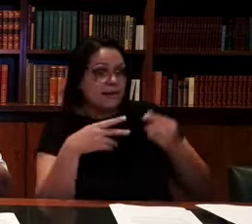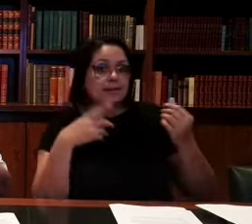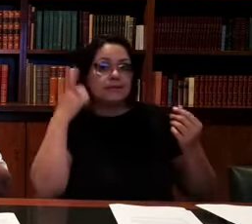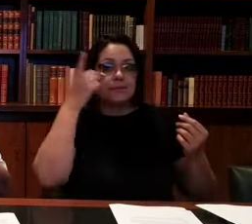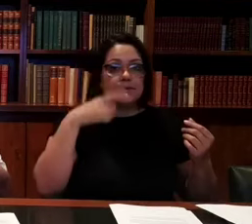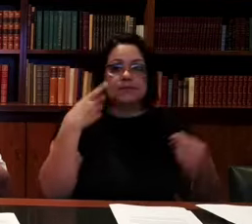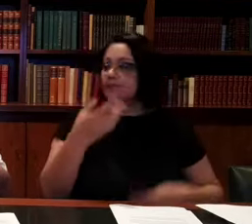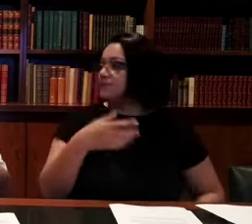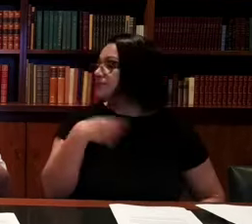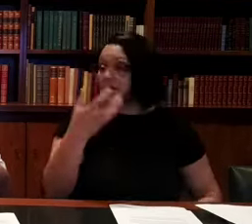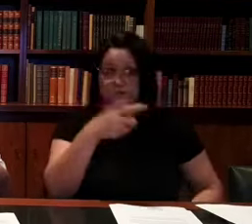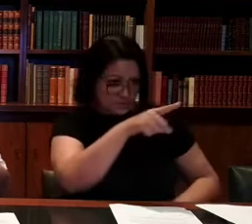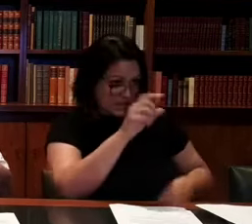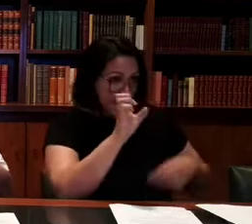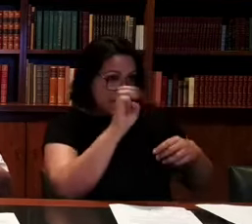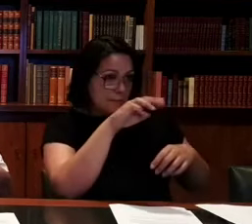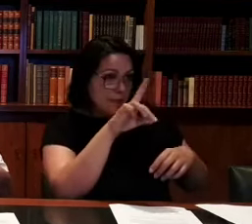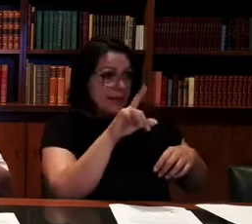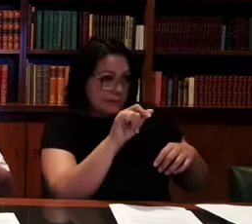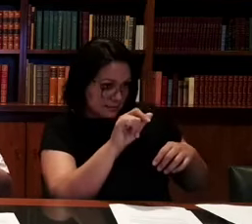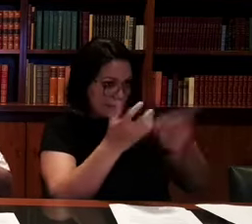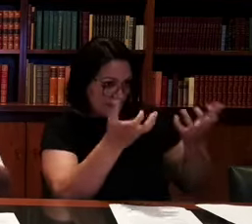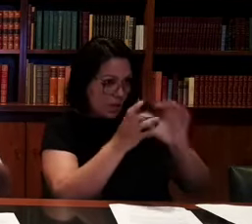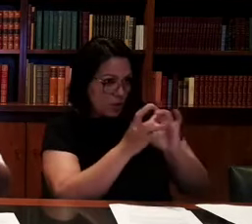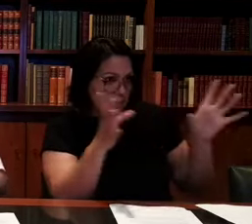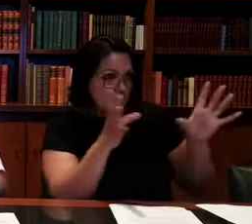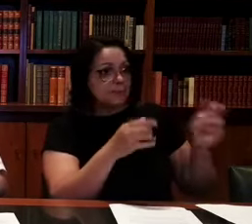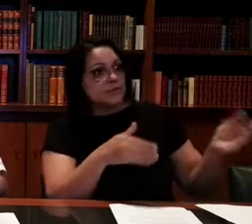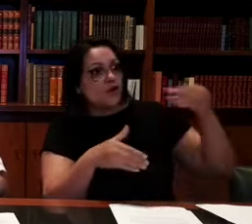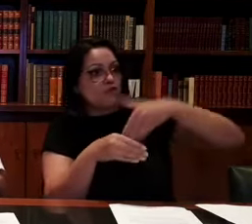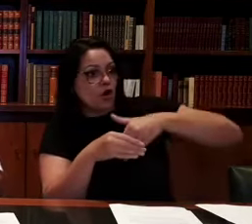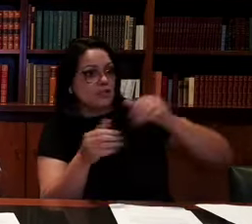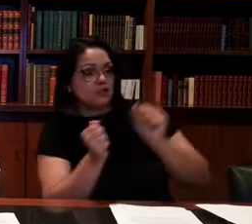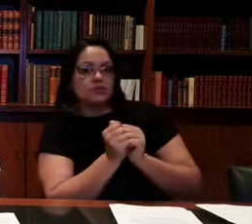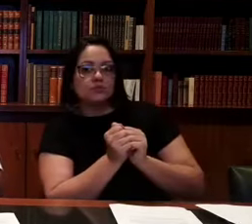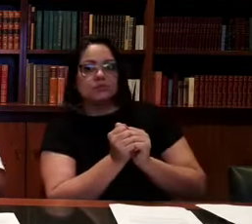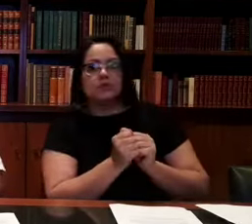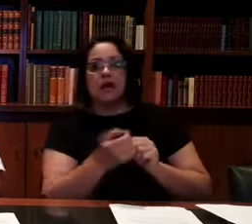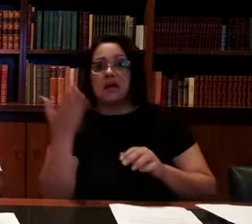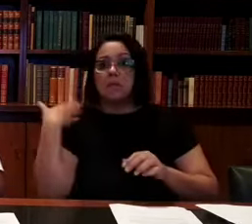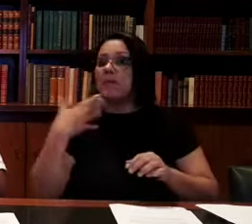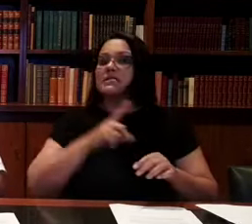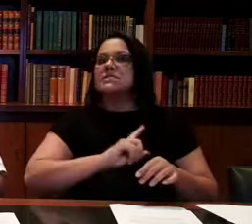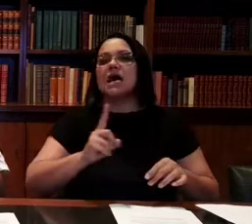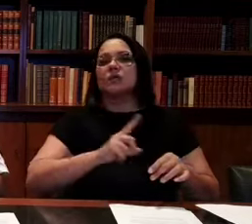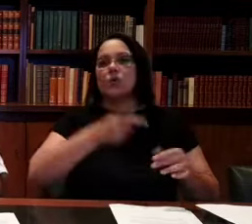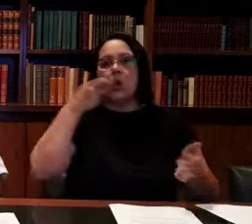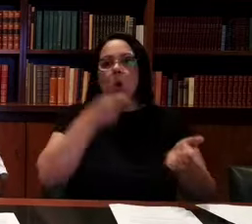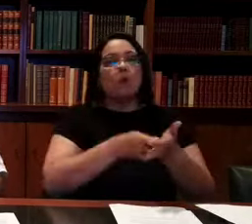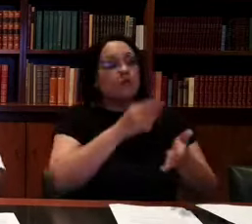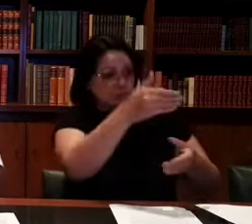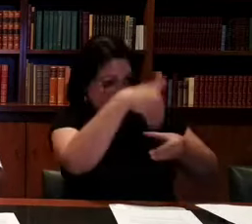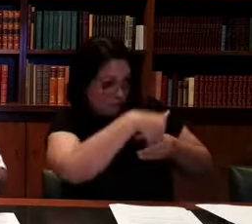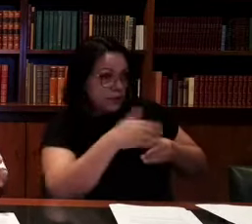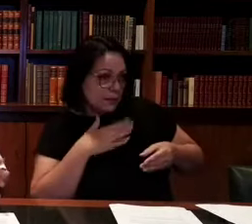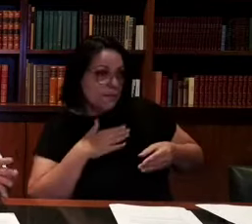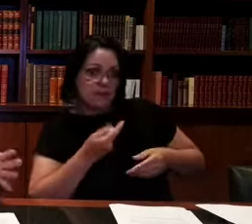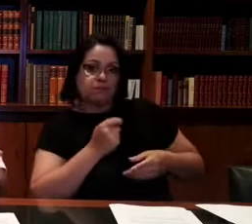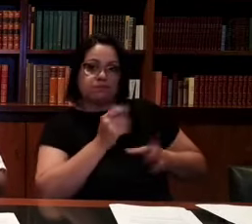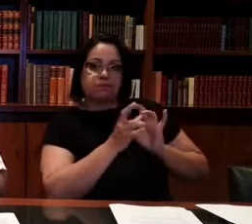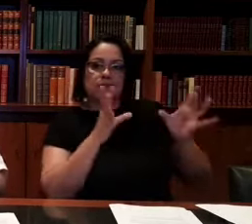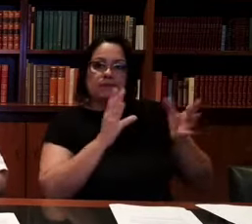se você quer que libera a primeira não tem aquele velho então tem que botar esse comigo seja bom você acha ruim interessa você não voltar